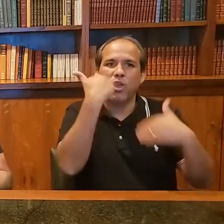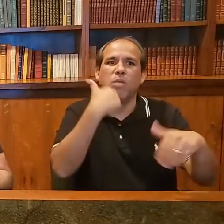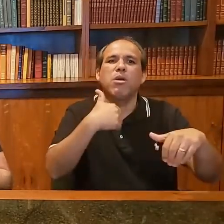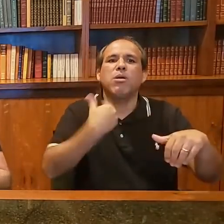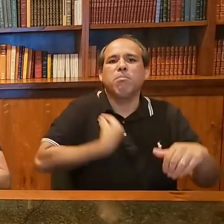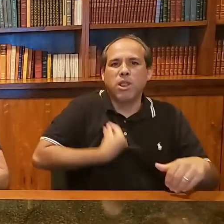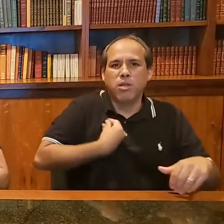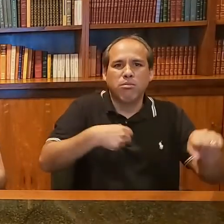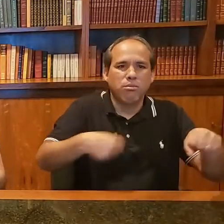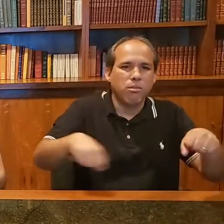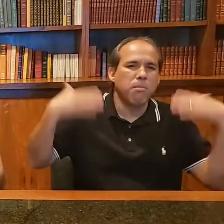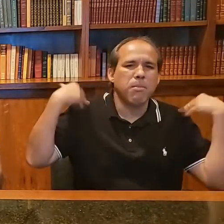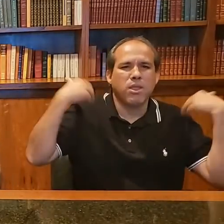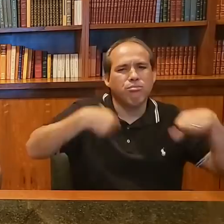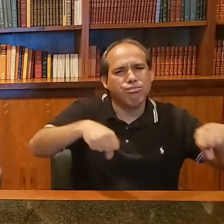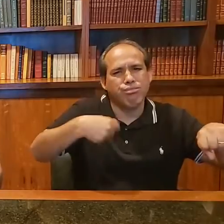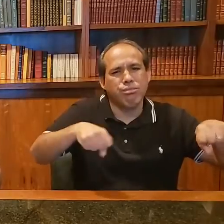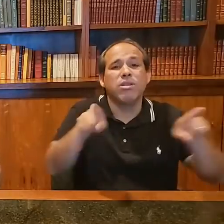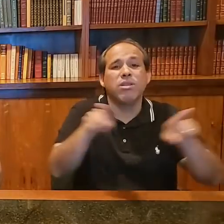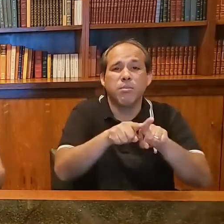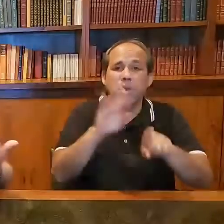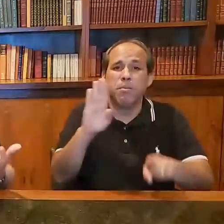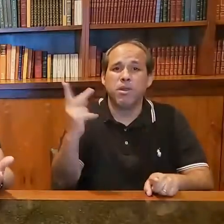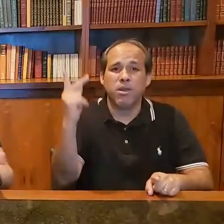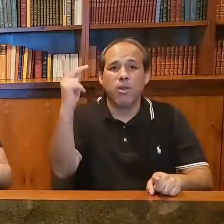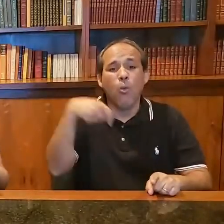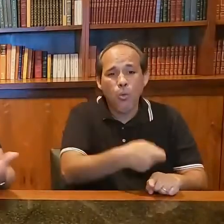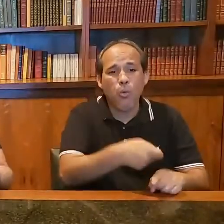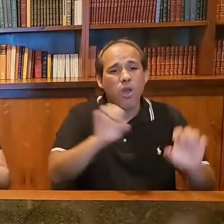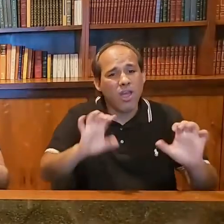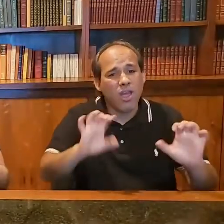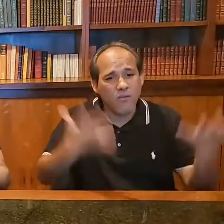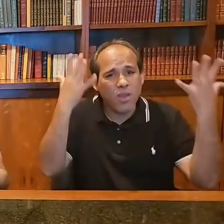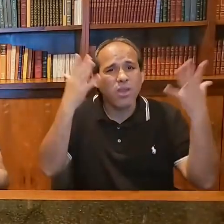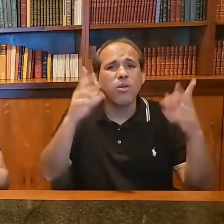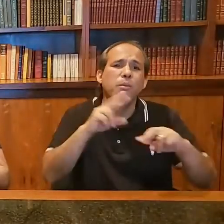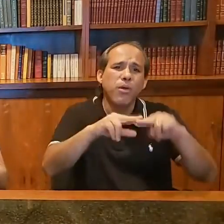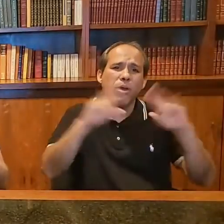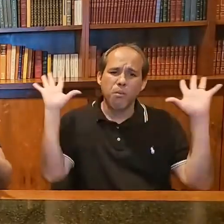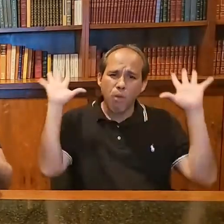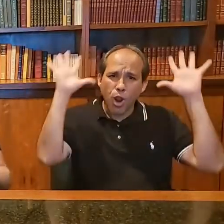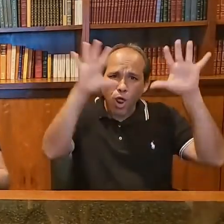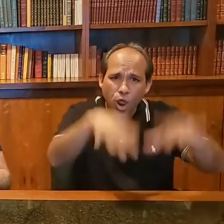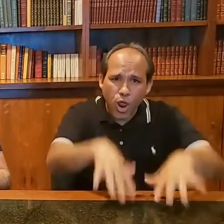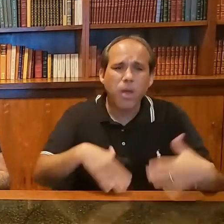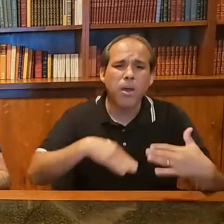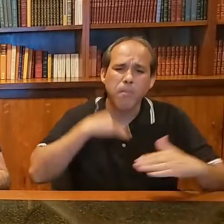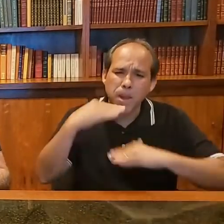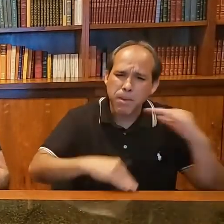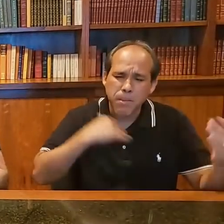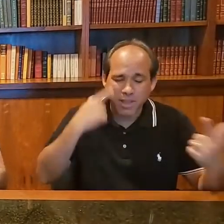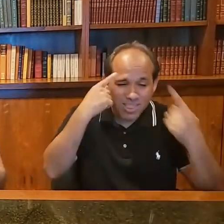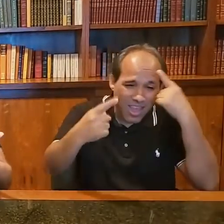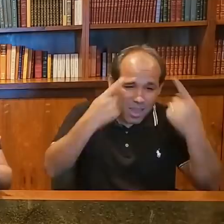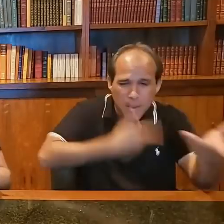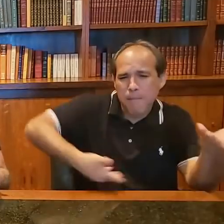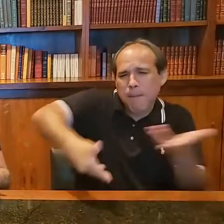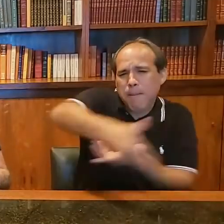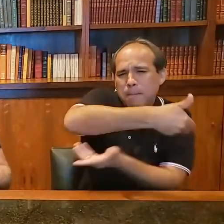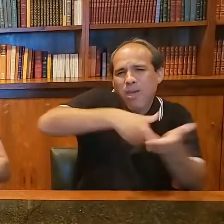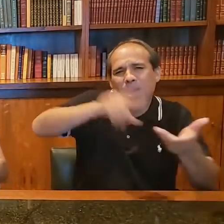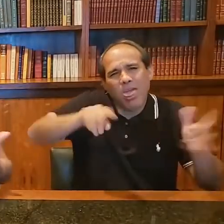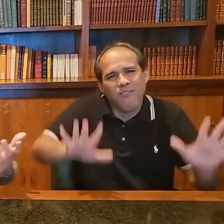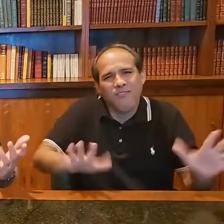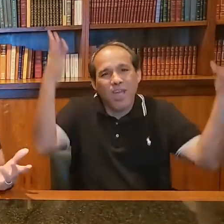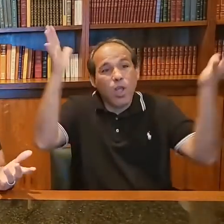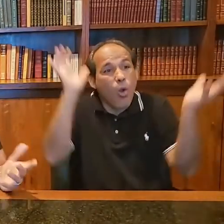em BH. Logicamente, acaba sendo um evento, né? A gente se encontra, bate um papo, troca ideia, pô. É uma confraternização. E